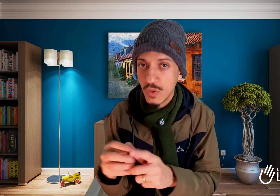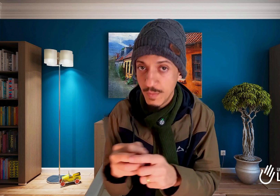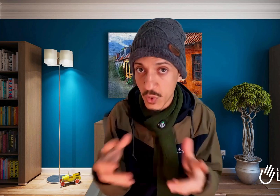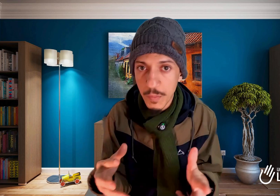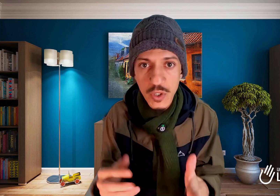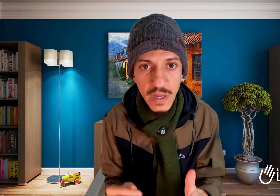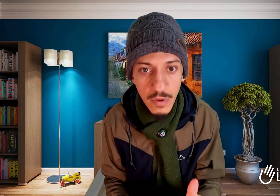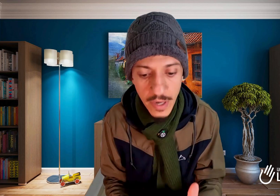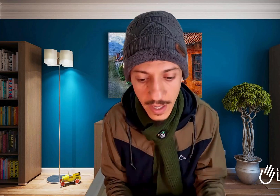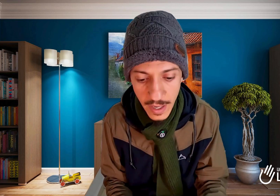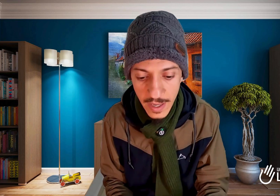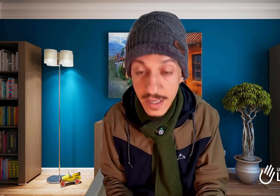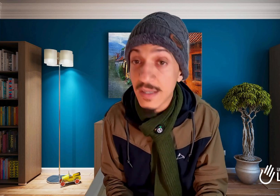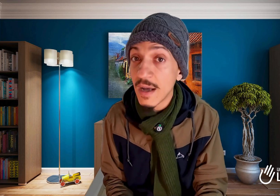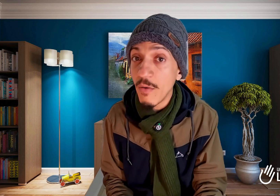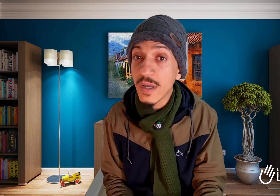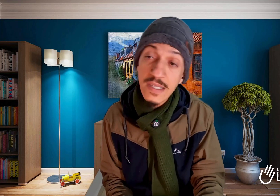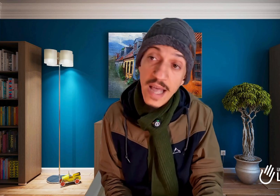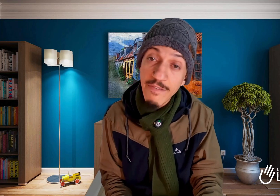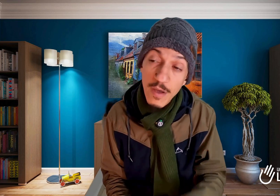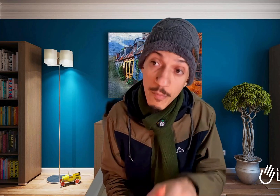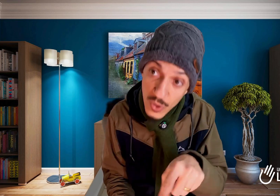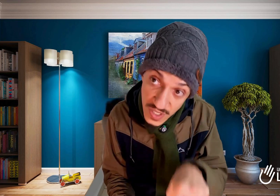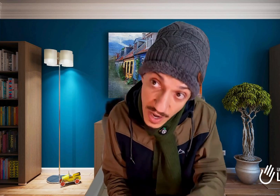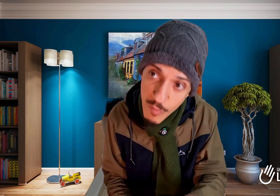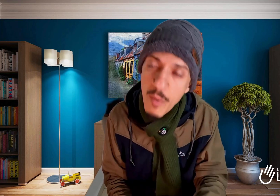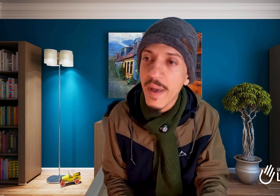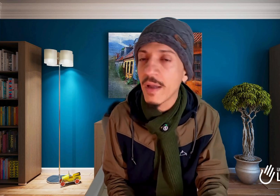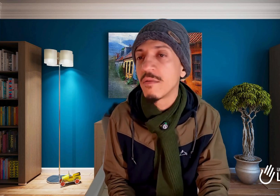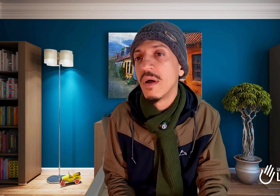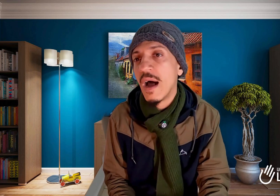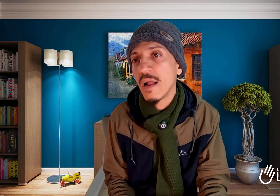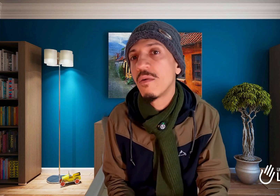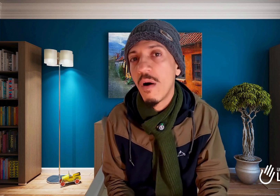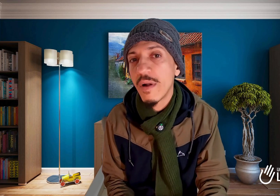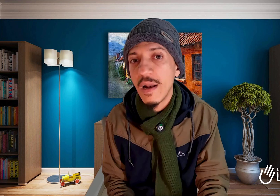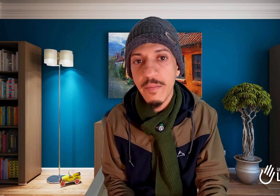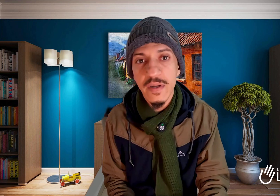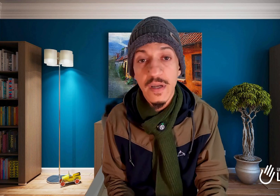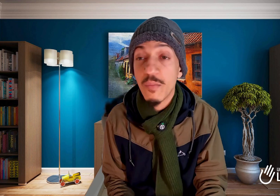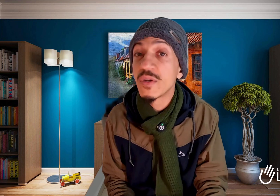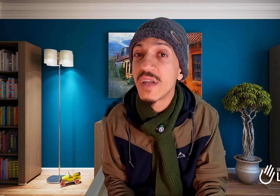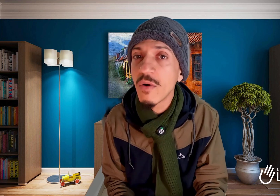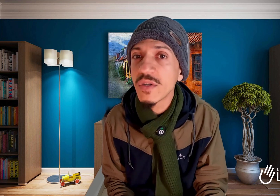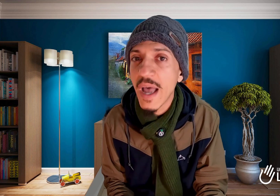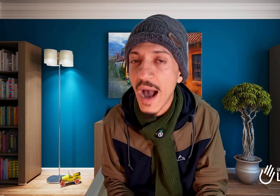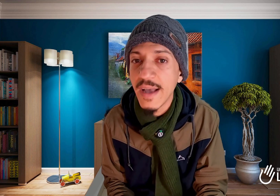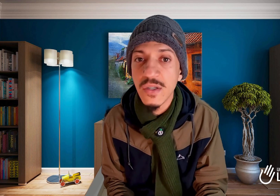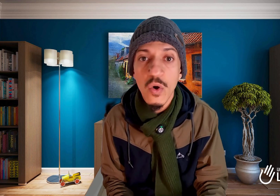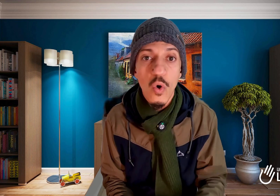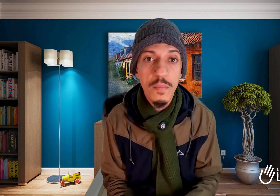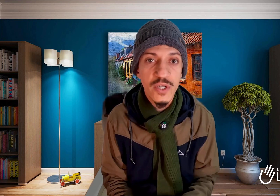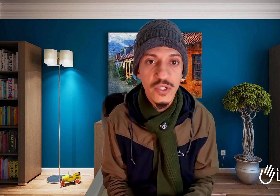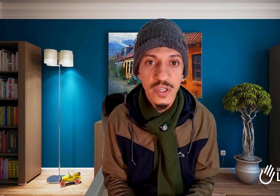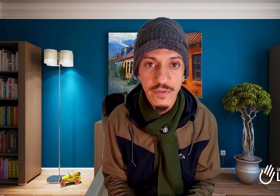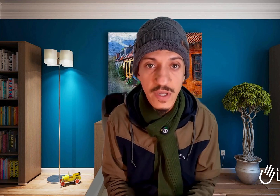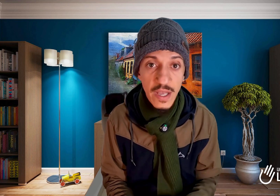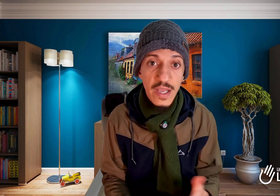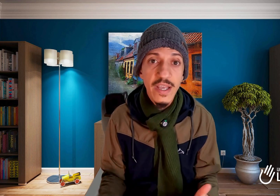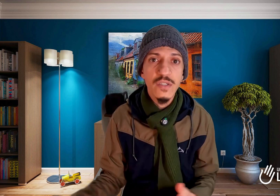grupos de mentoria que servem para o seu momento atual na Libras, para os seus reais objetivos. E isso vai